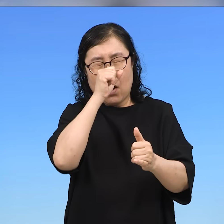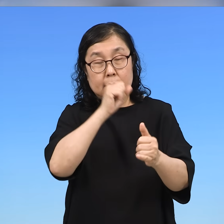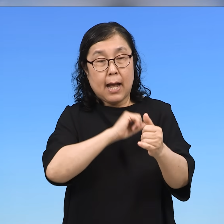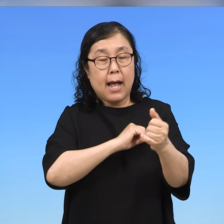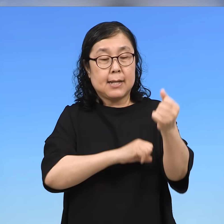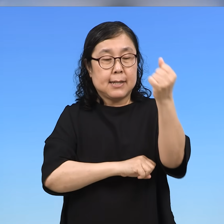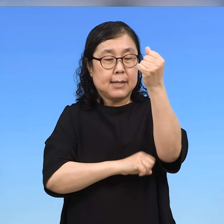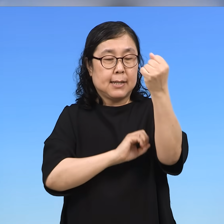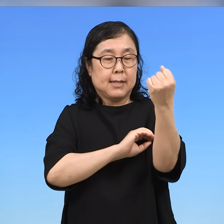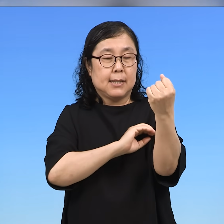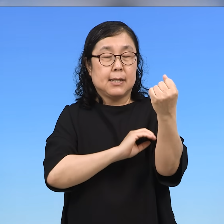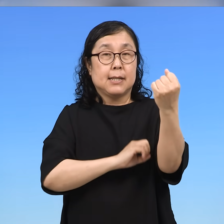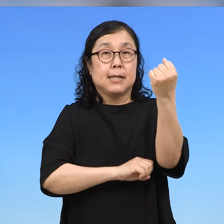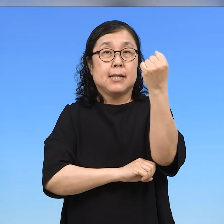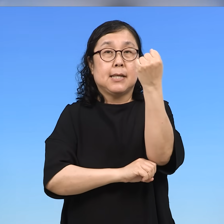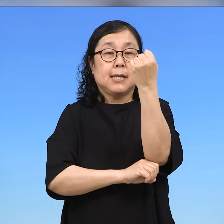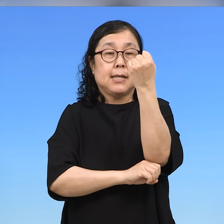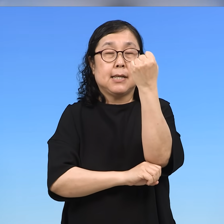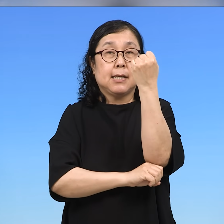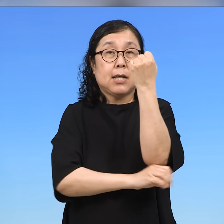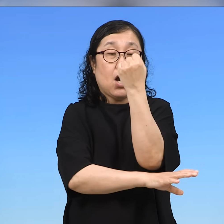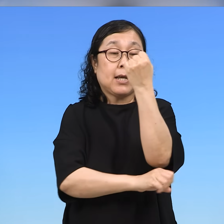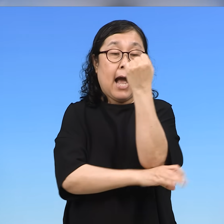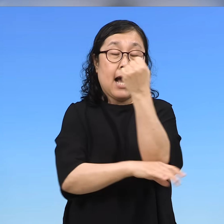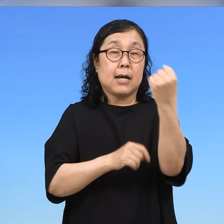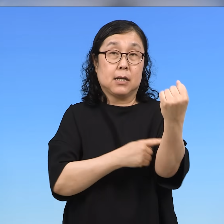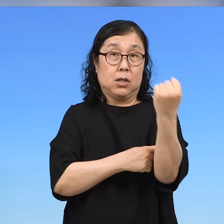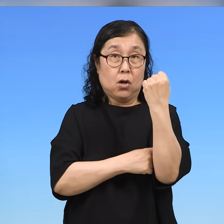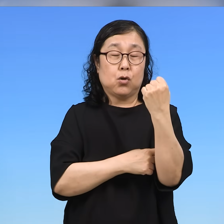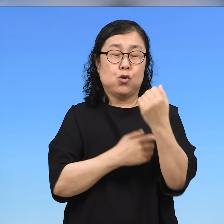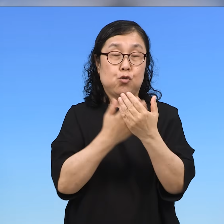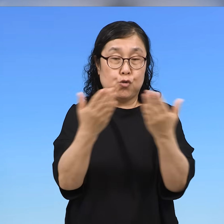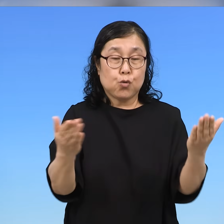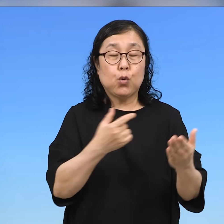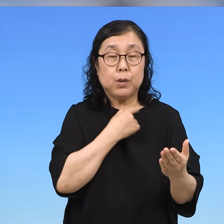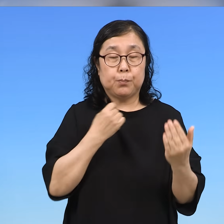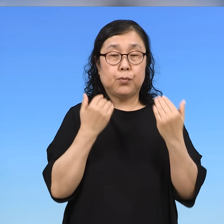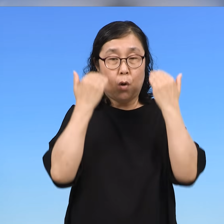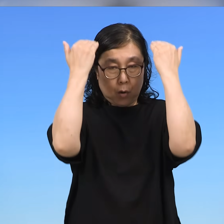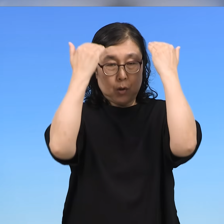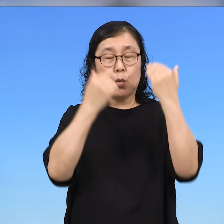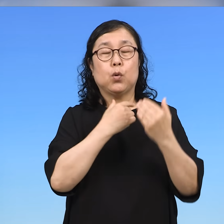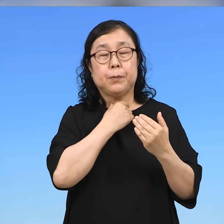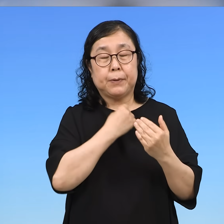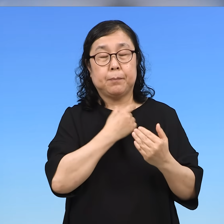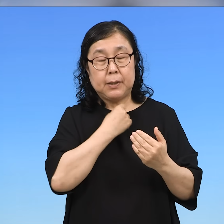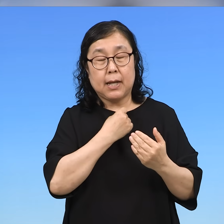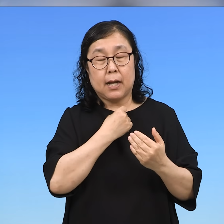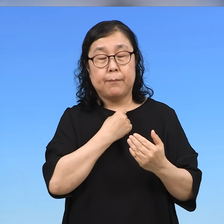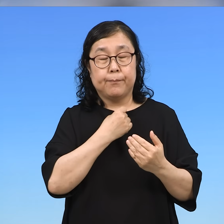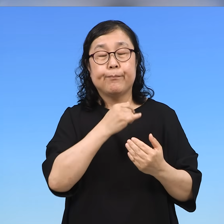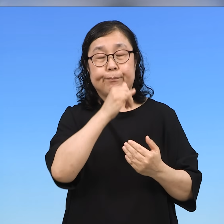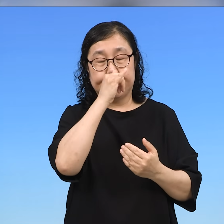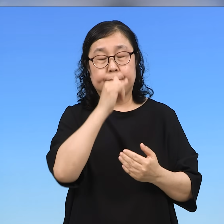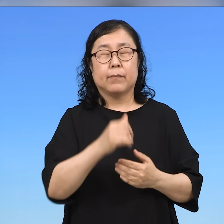영향력을 미치는 어른이 되고 싶습니다. 이게 제 마음의 소원이거든요.